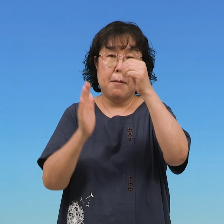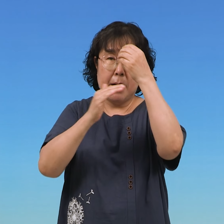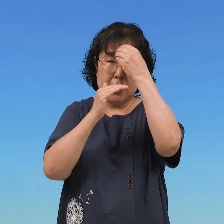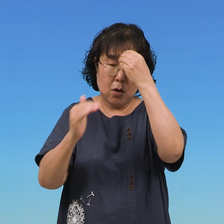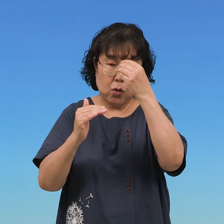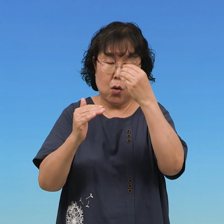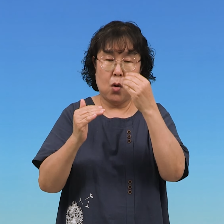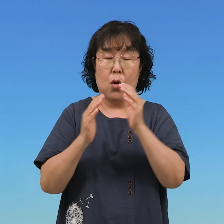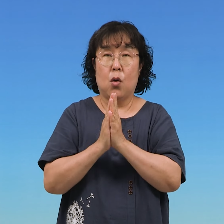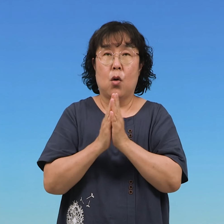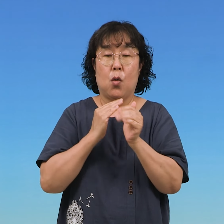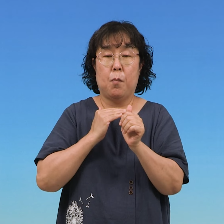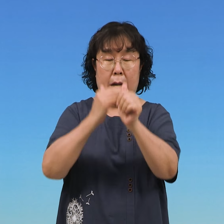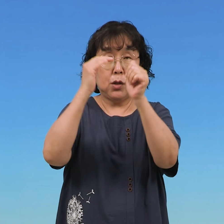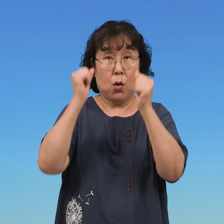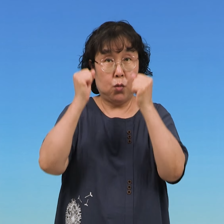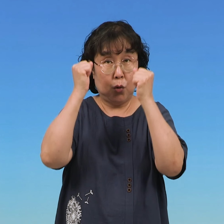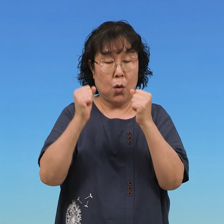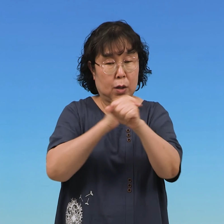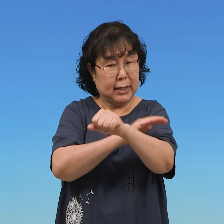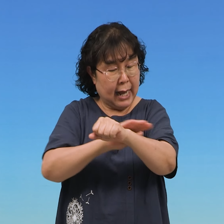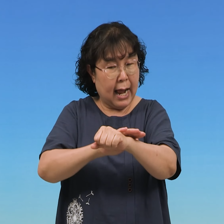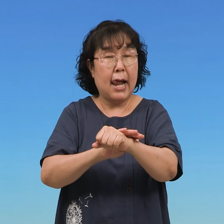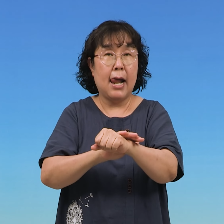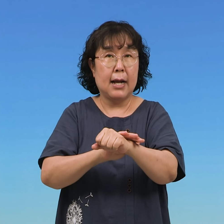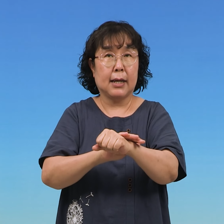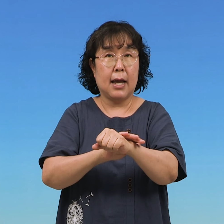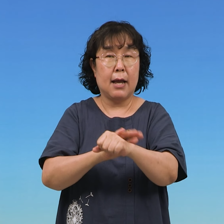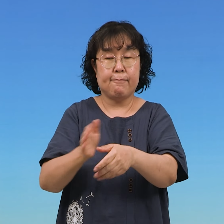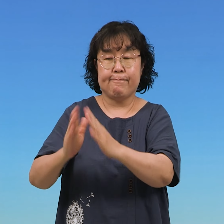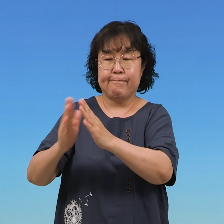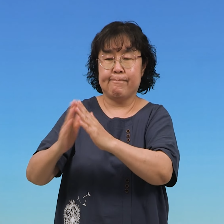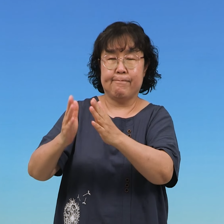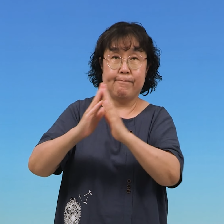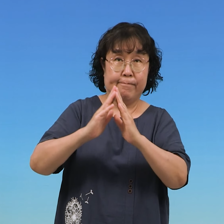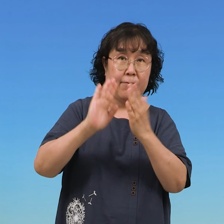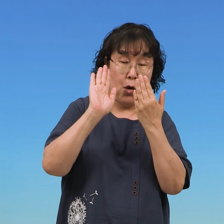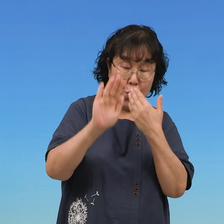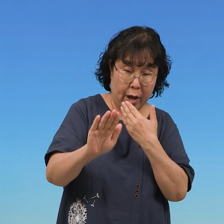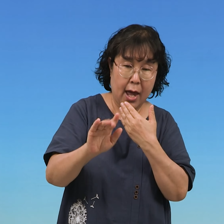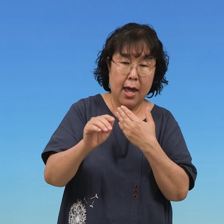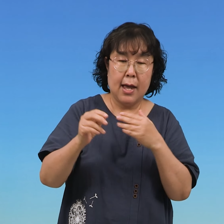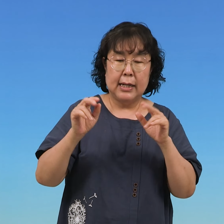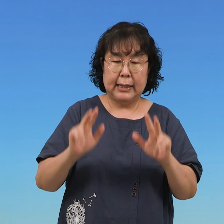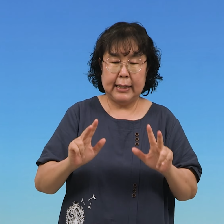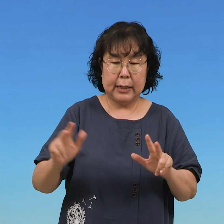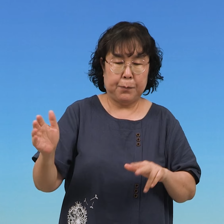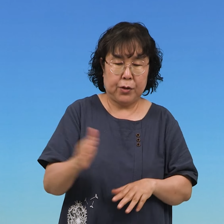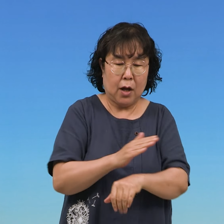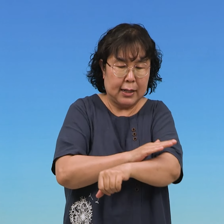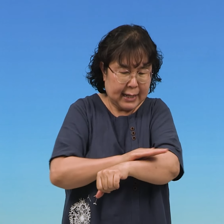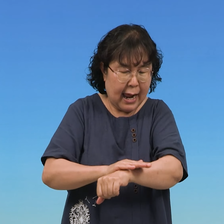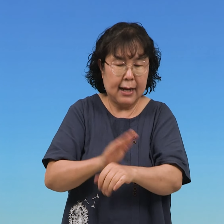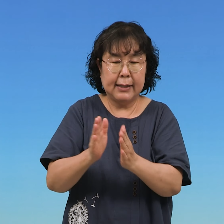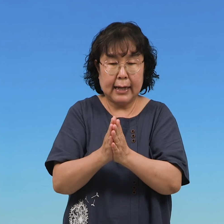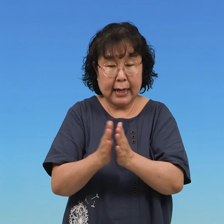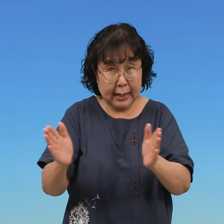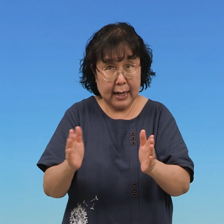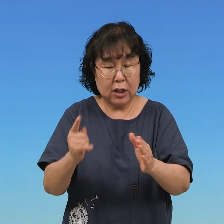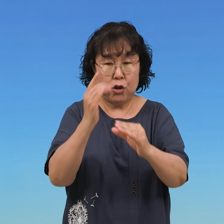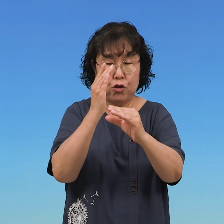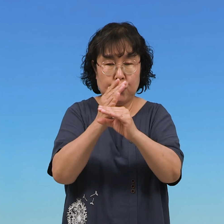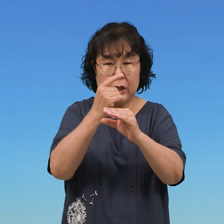이제 분립하고 나서 우리가 처음부터 다시 시작하자. 그 중심이 예배입니다. 예배가